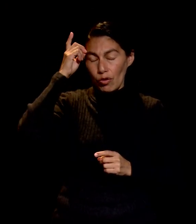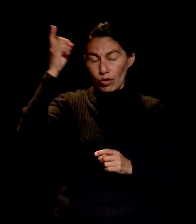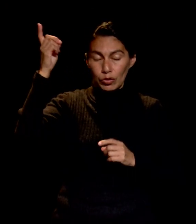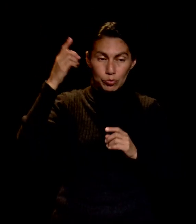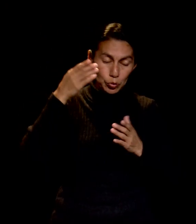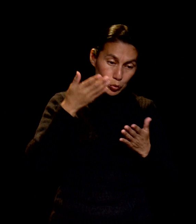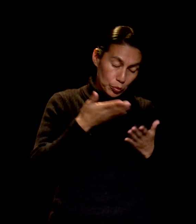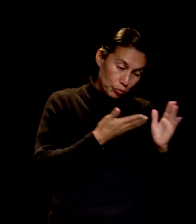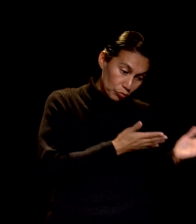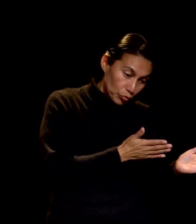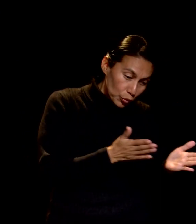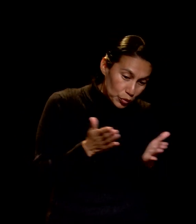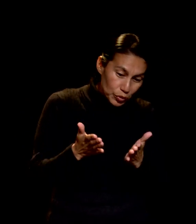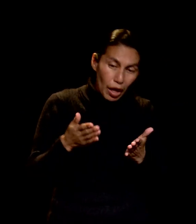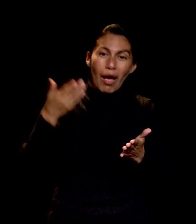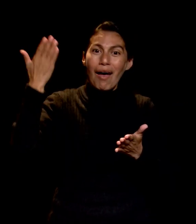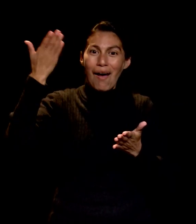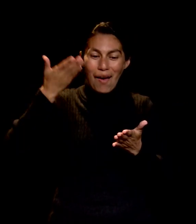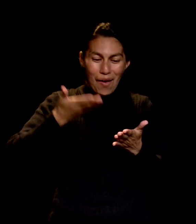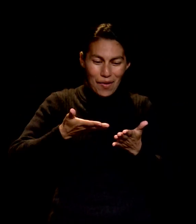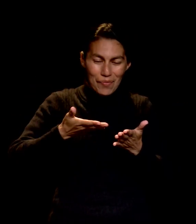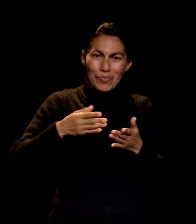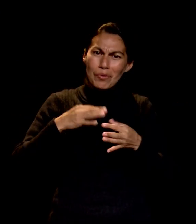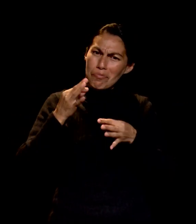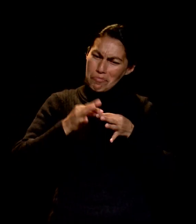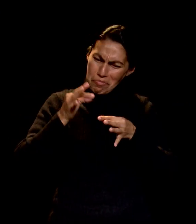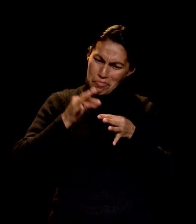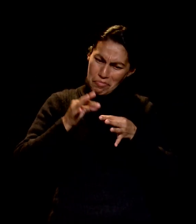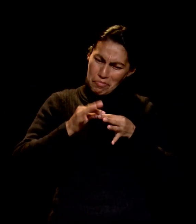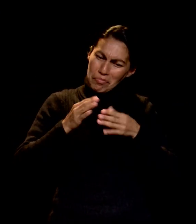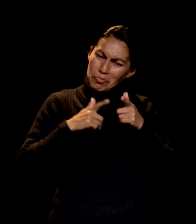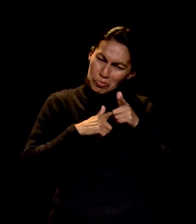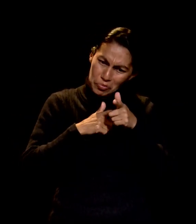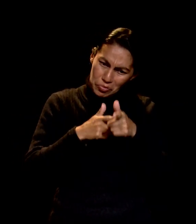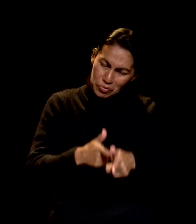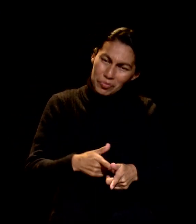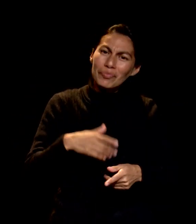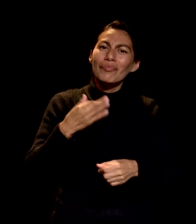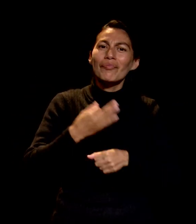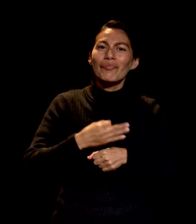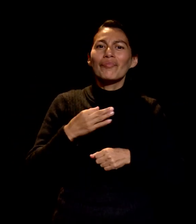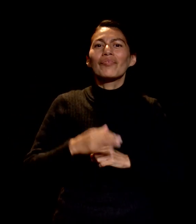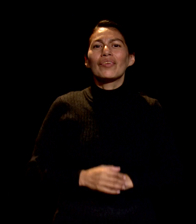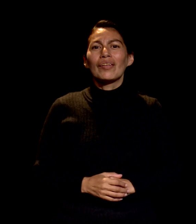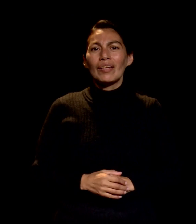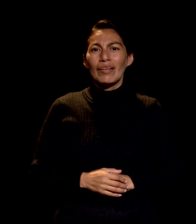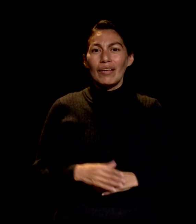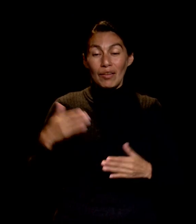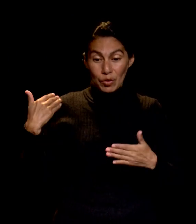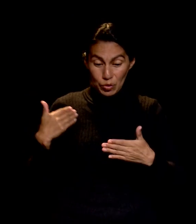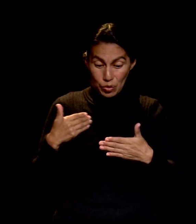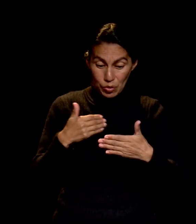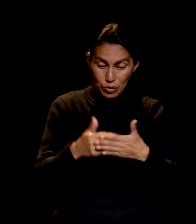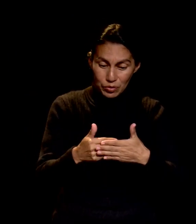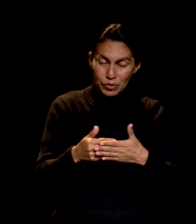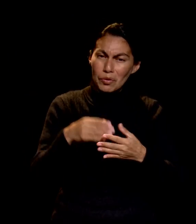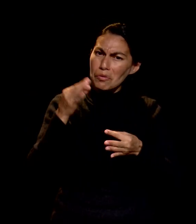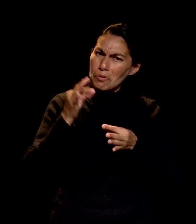Dios a través del tiempo que aún siguen cumpliéndose al pie de la letra hasta hoy y seguirán